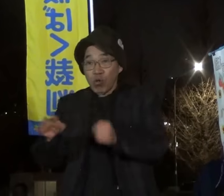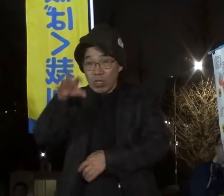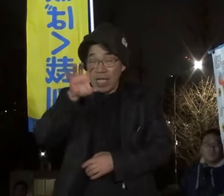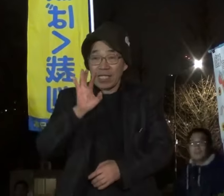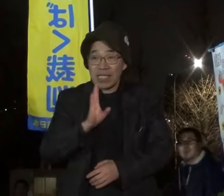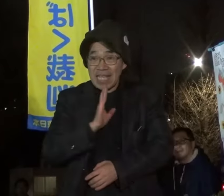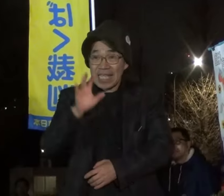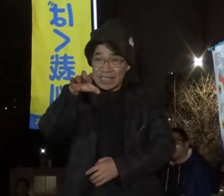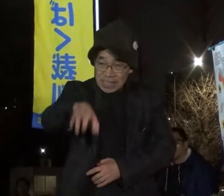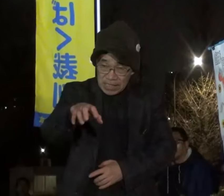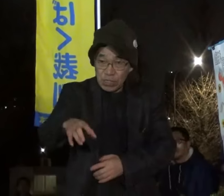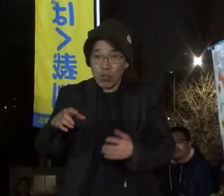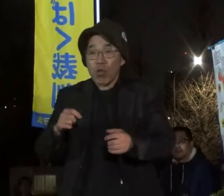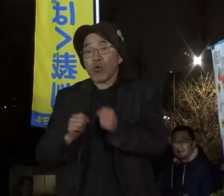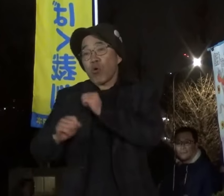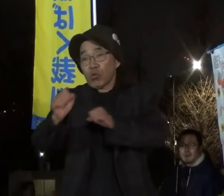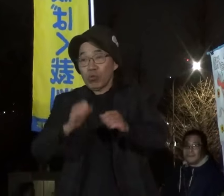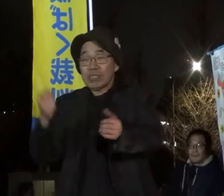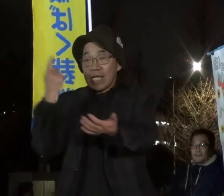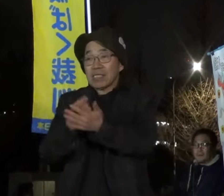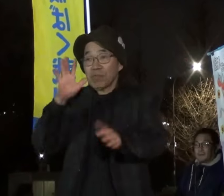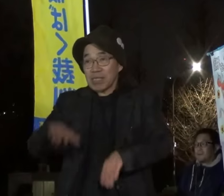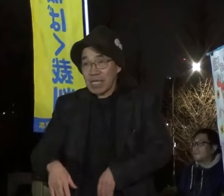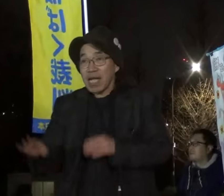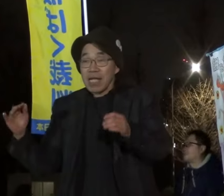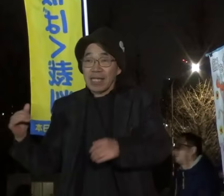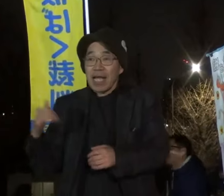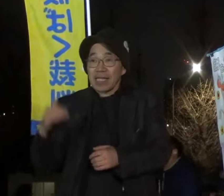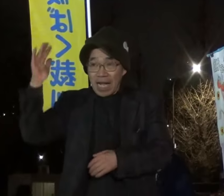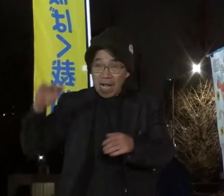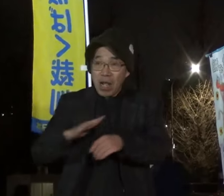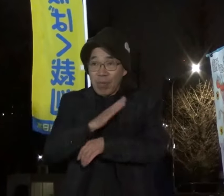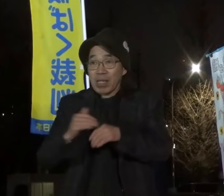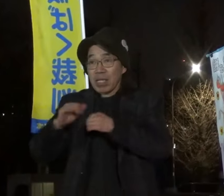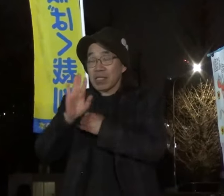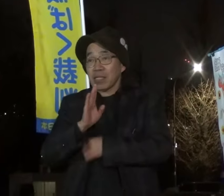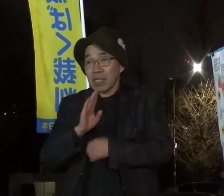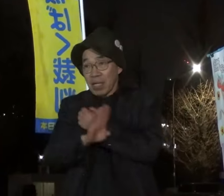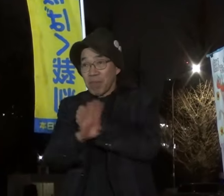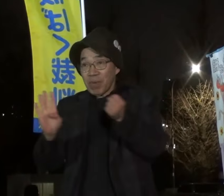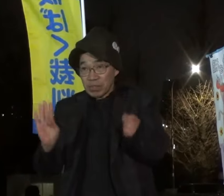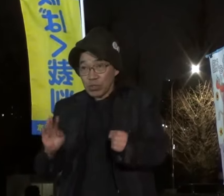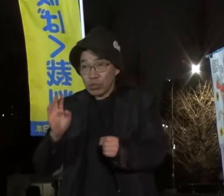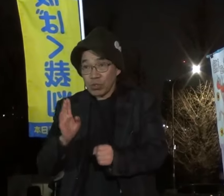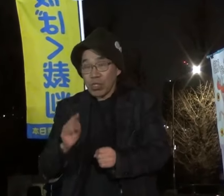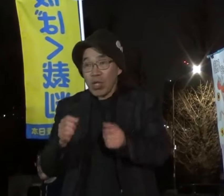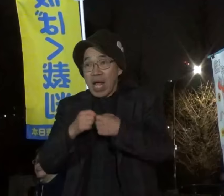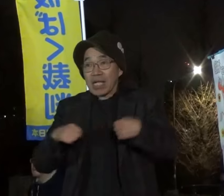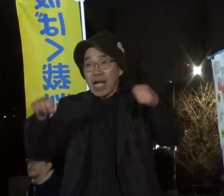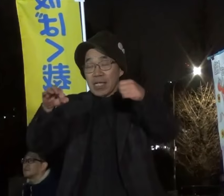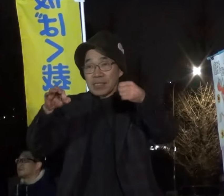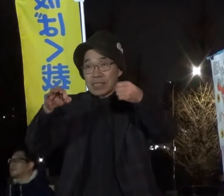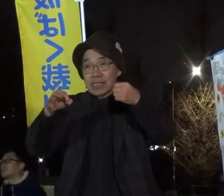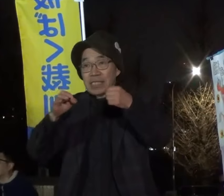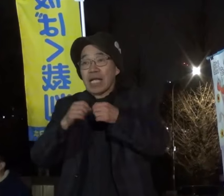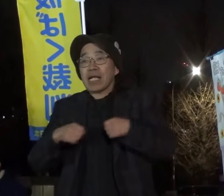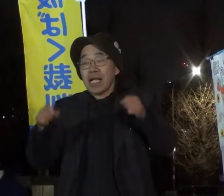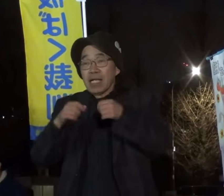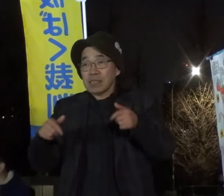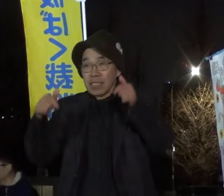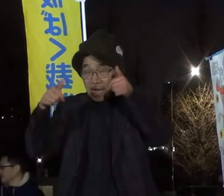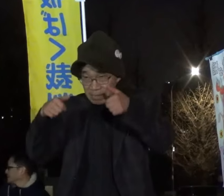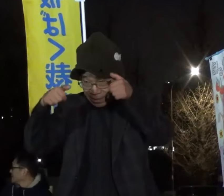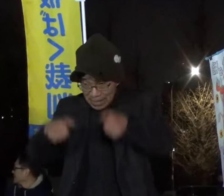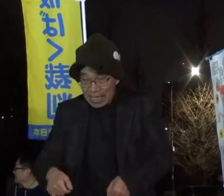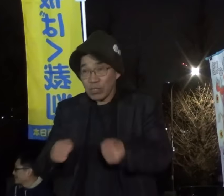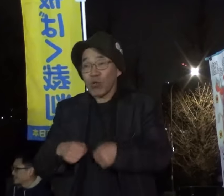2回目のお願いです。高浜原発1月の24日の日曜日、関西の仲間たちがゲート前行動で